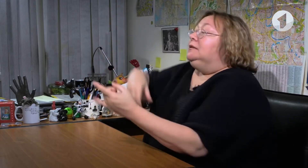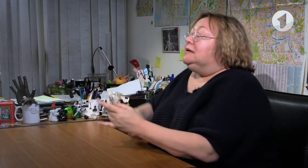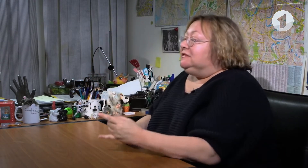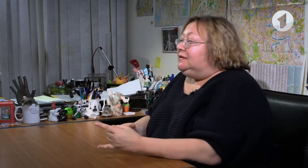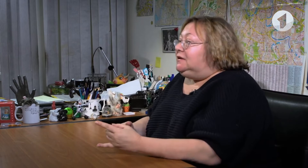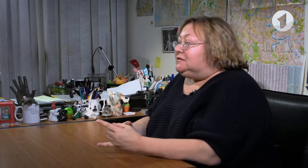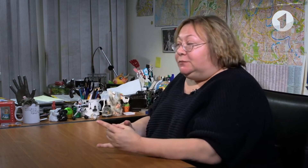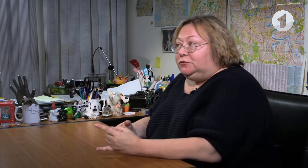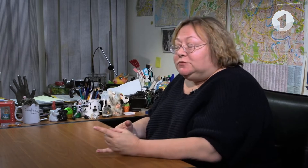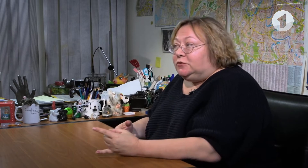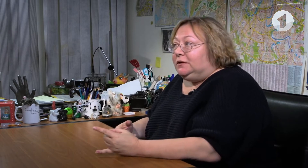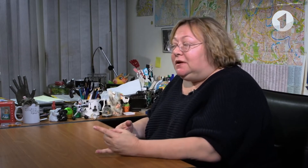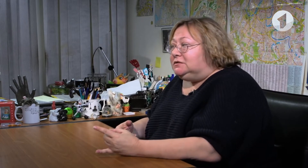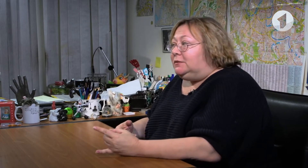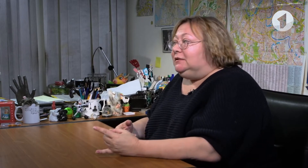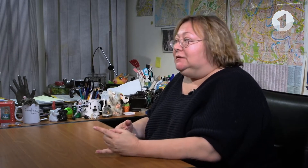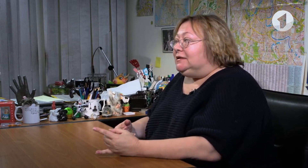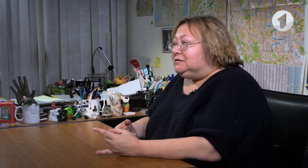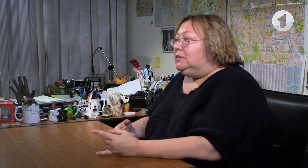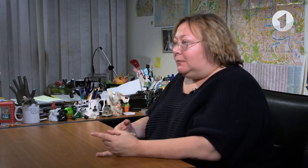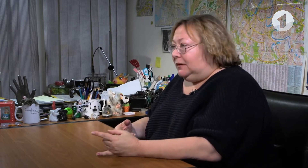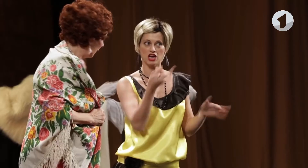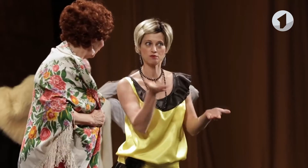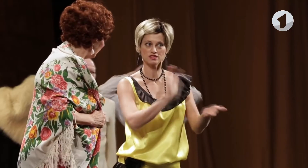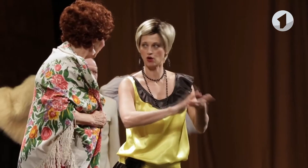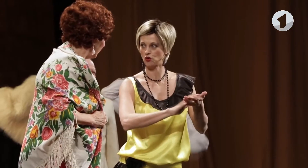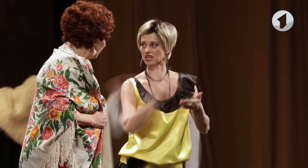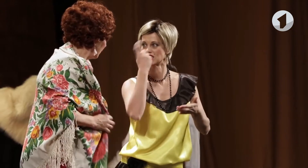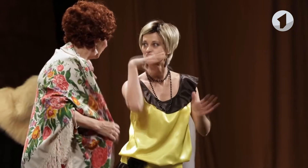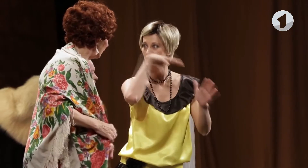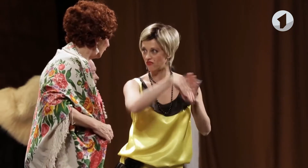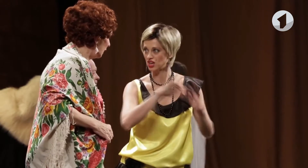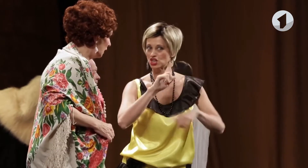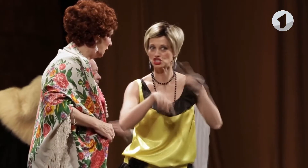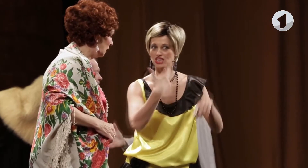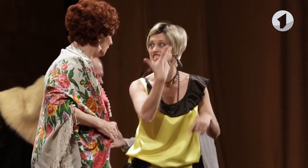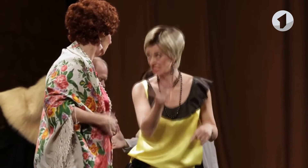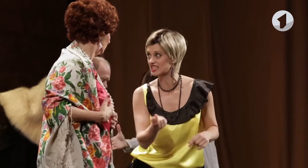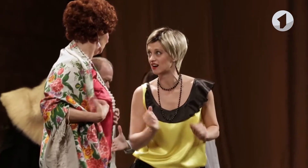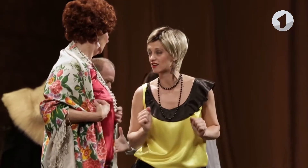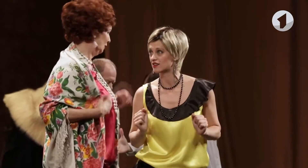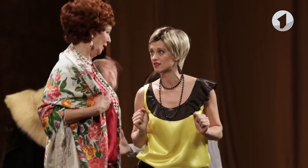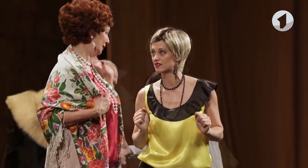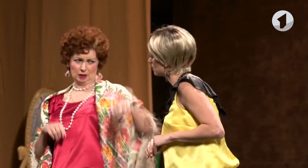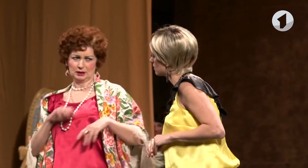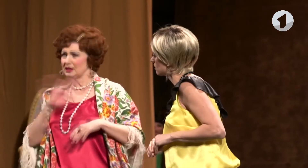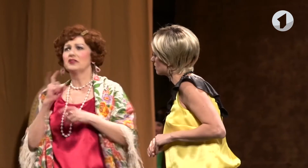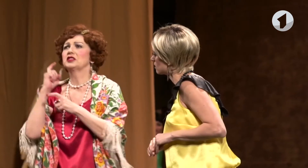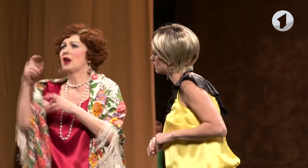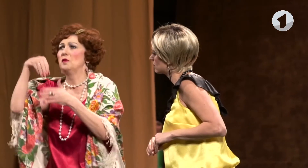Там стоит кресло под углом 45 градусов, а над креслом лампа. То есть человек может рукой показать схематично предмет, а нам с вами нужно